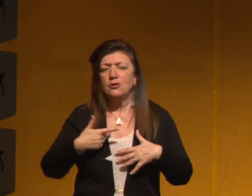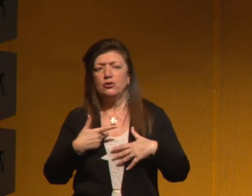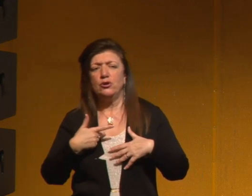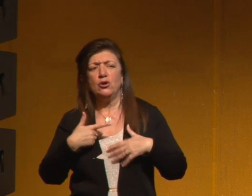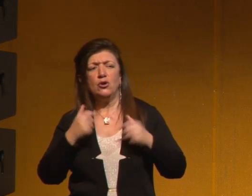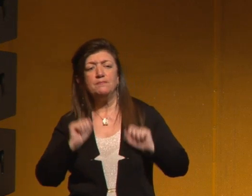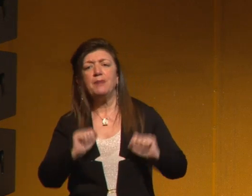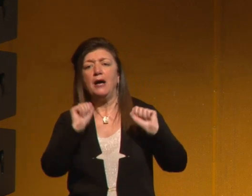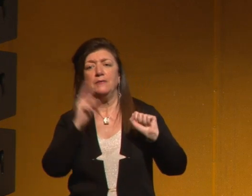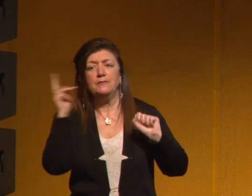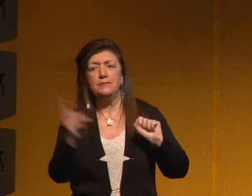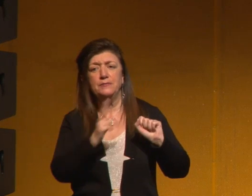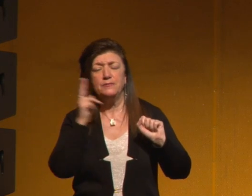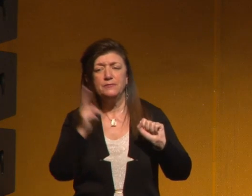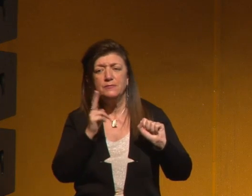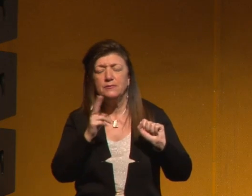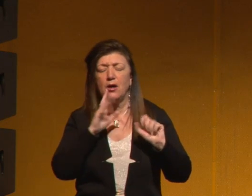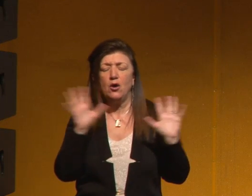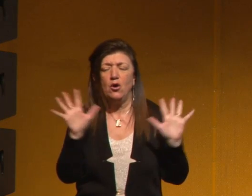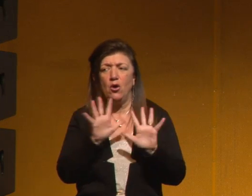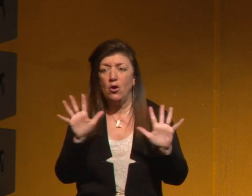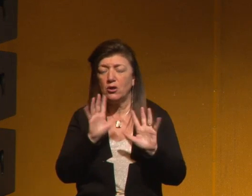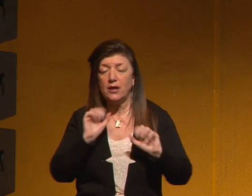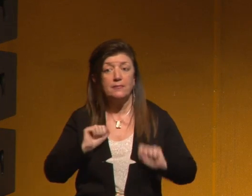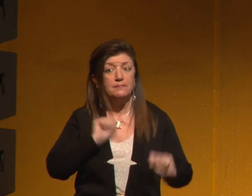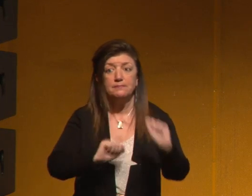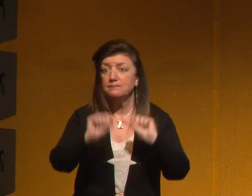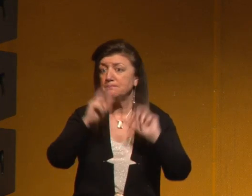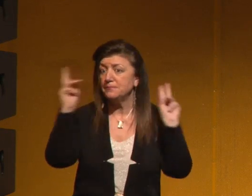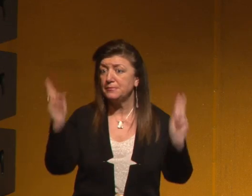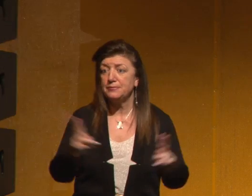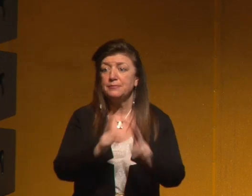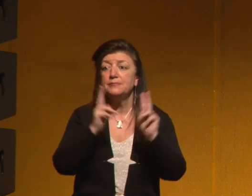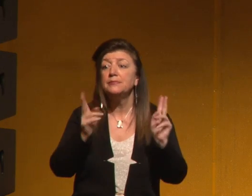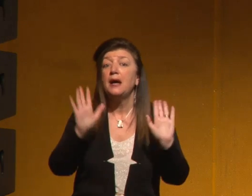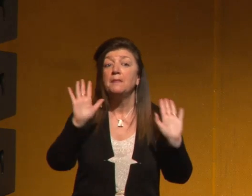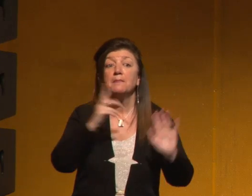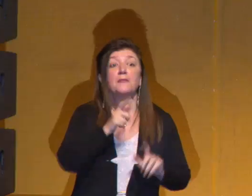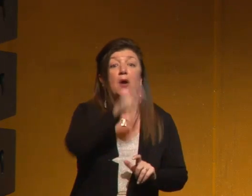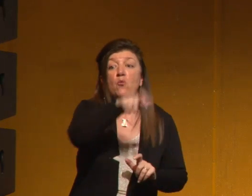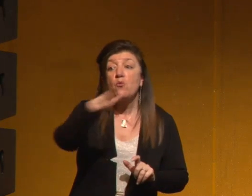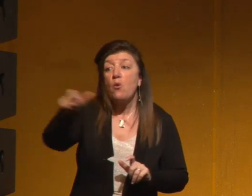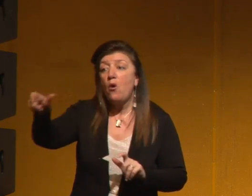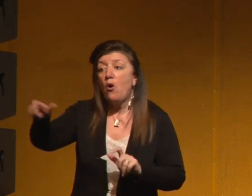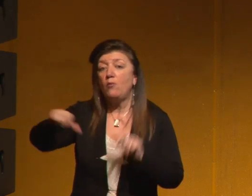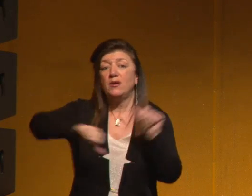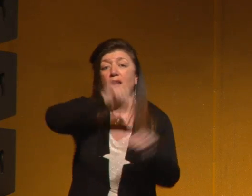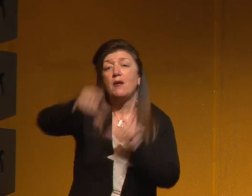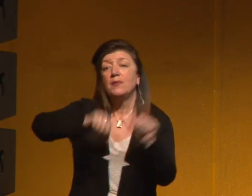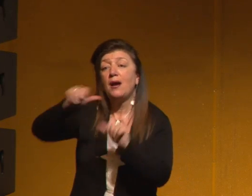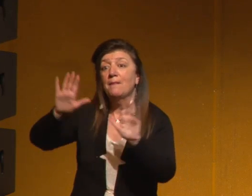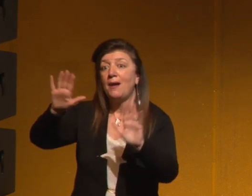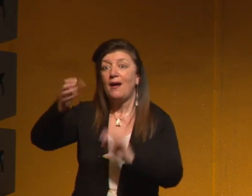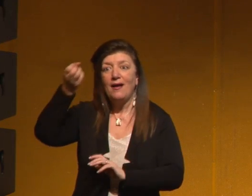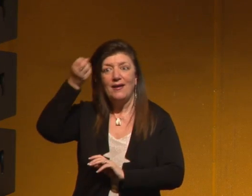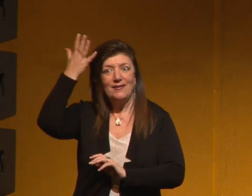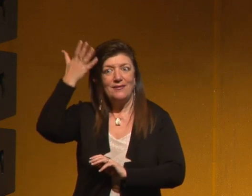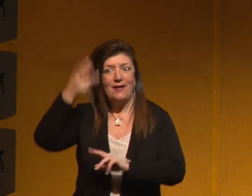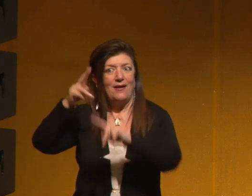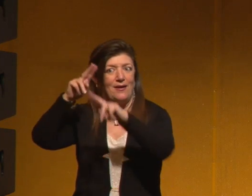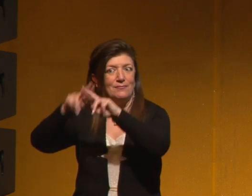di difendere i suoi difensori gli uomini passano ma le idee restano sempre aveva detto